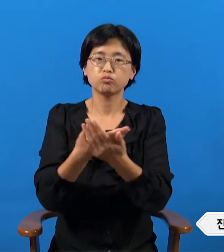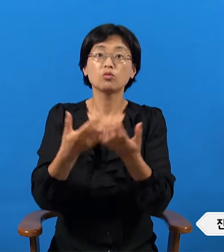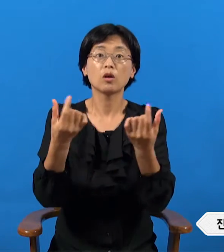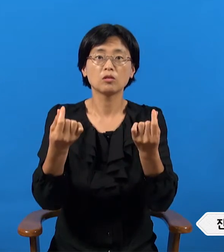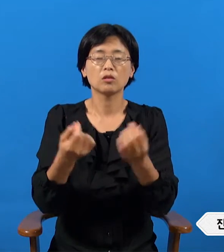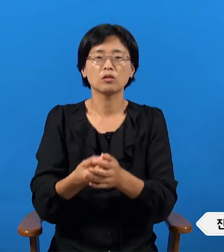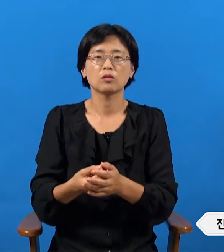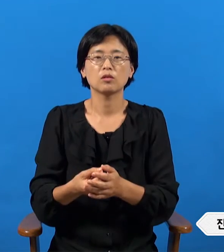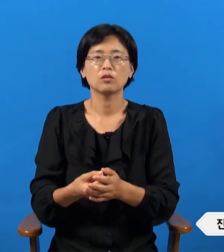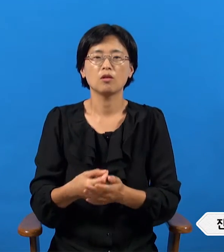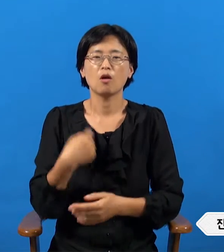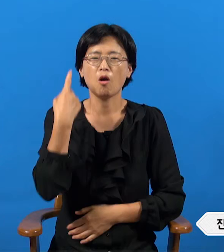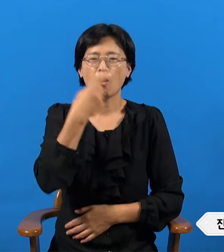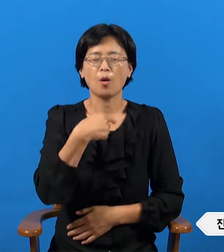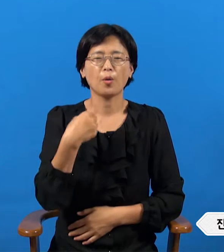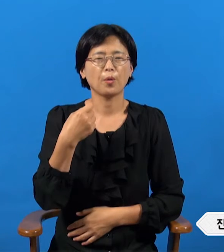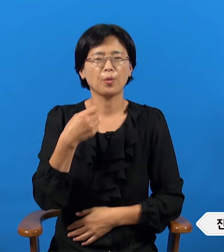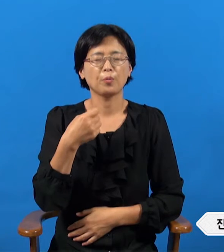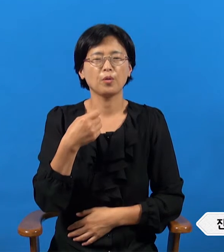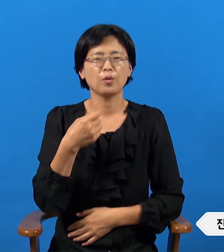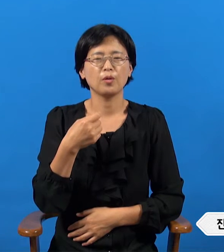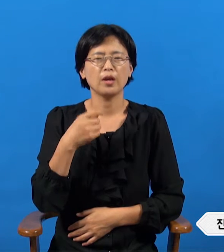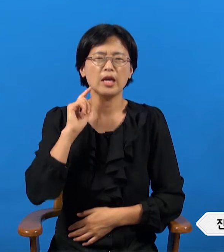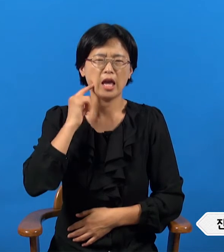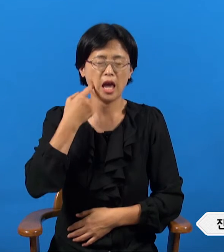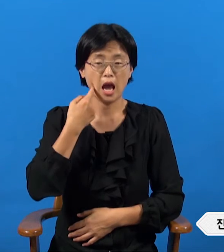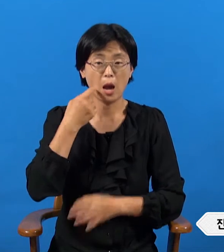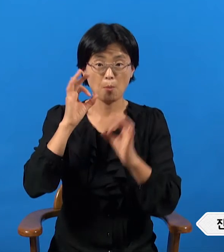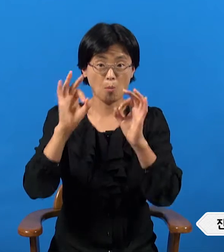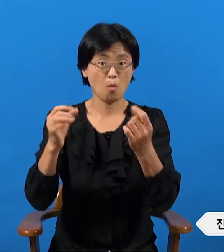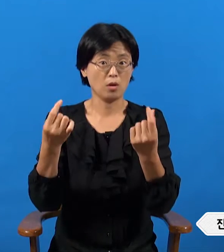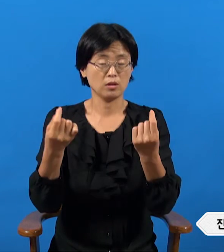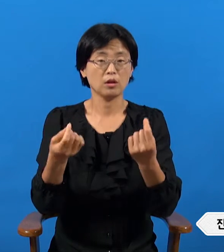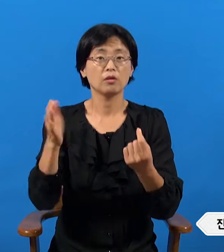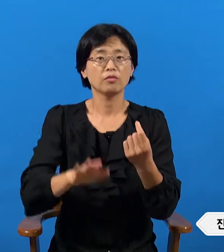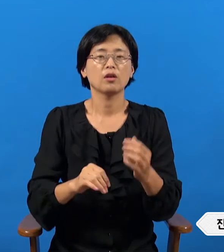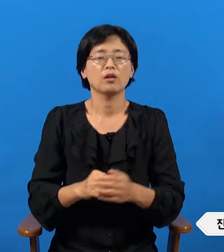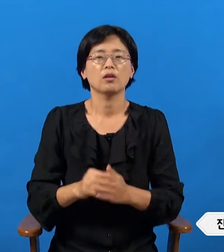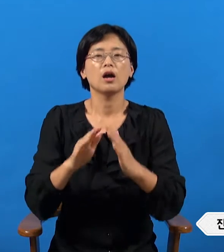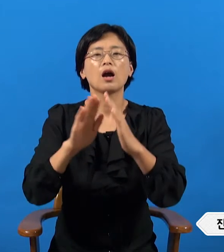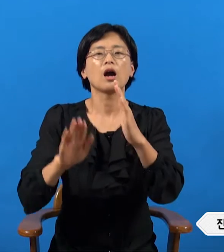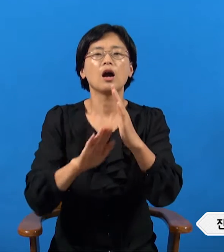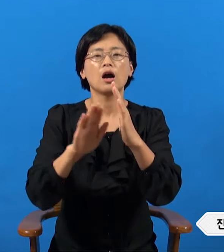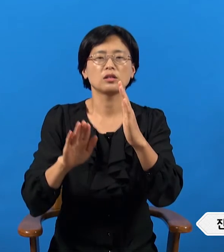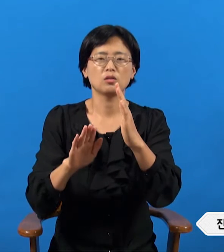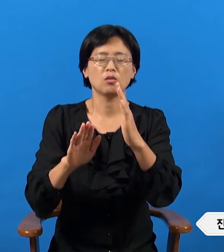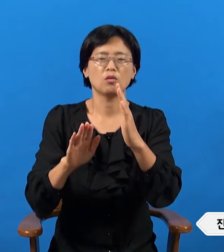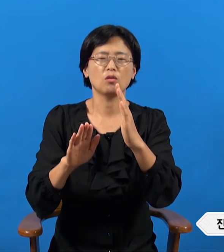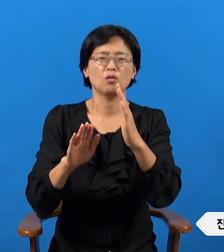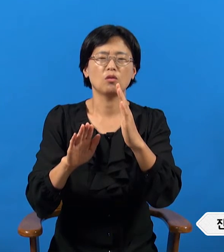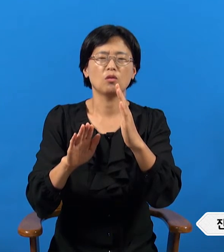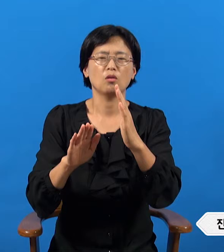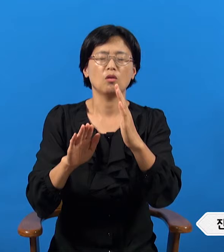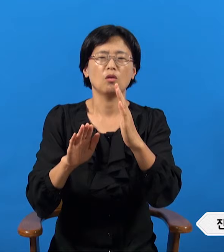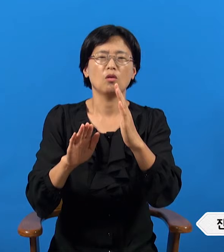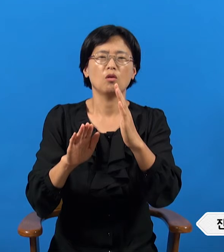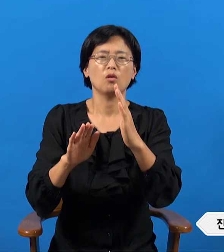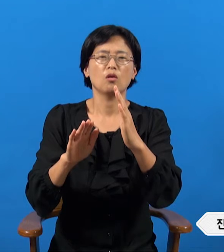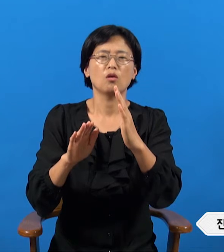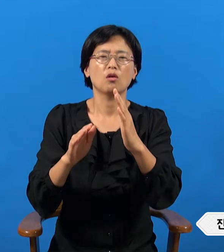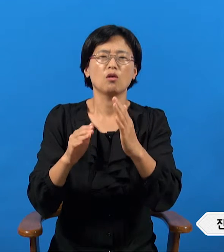화목했습니다. 세련돼 보이기도 했습니다. 그런데 안타깝게도 그 자매는 가정 내력